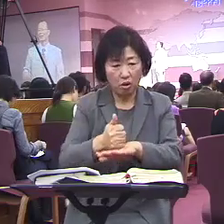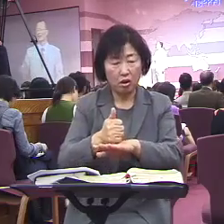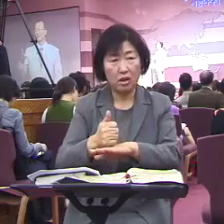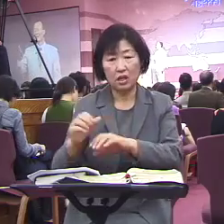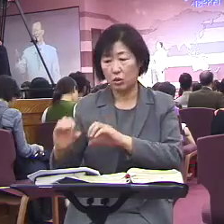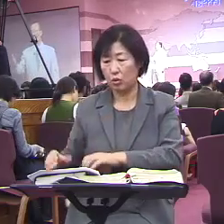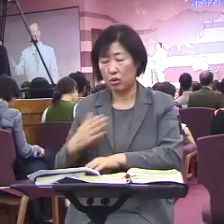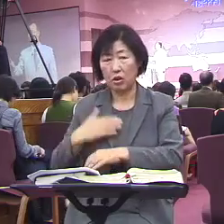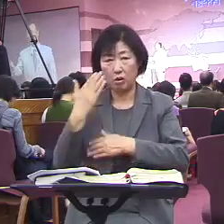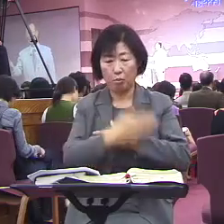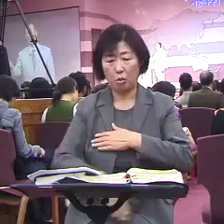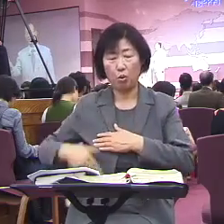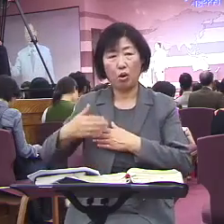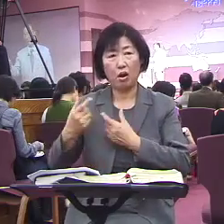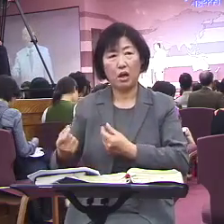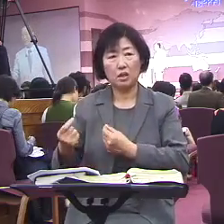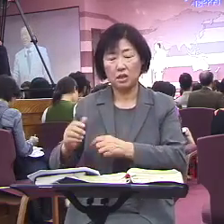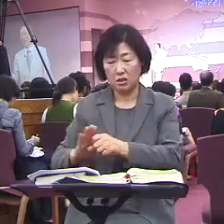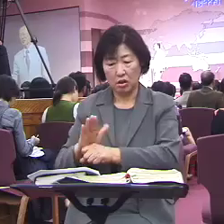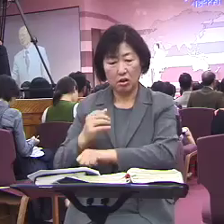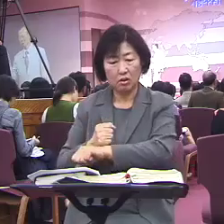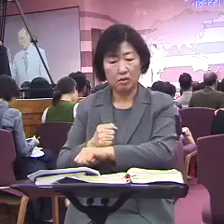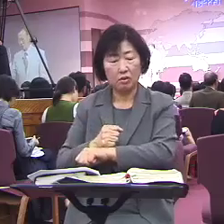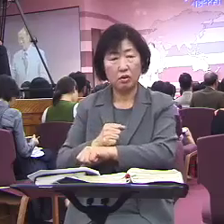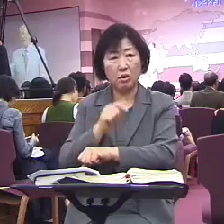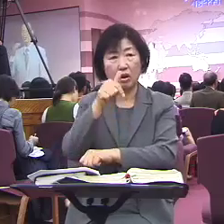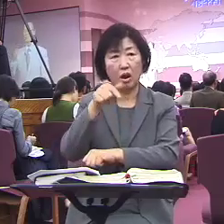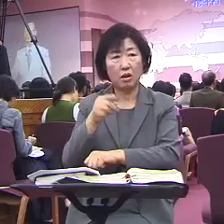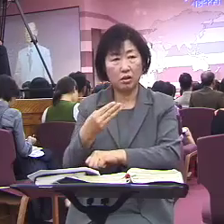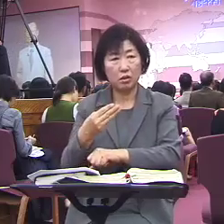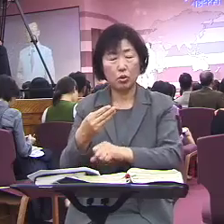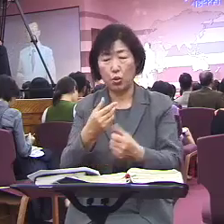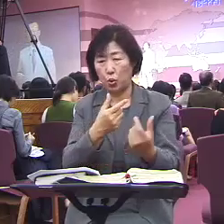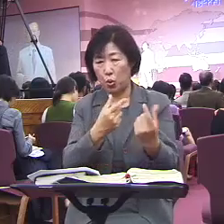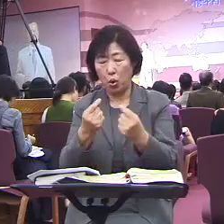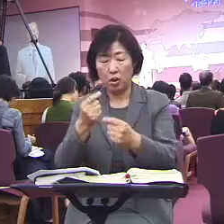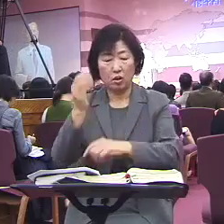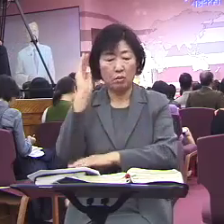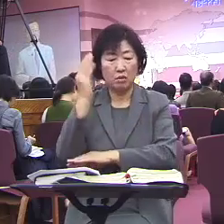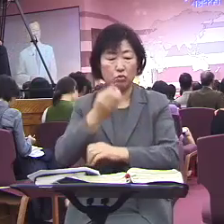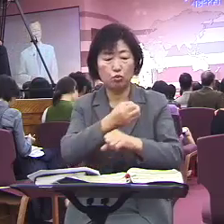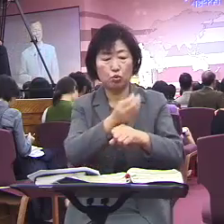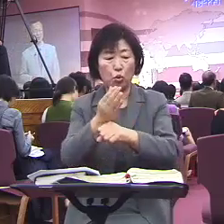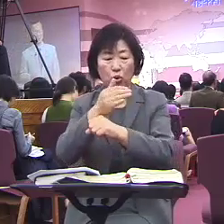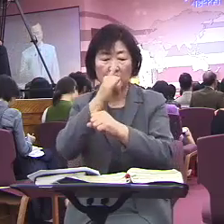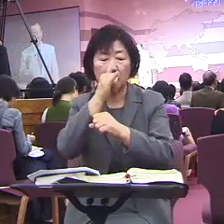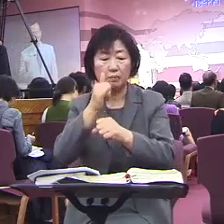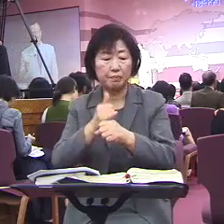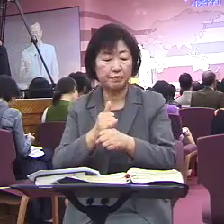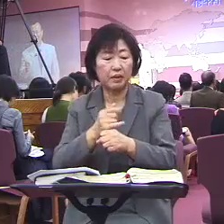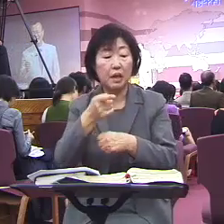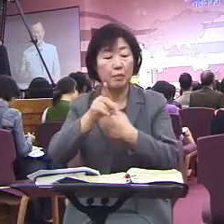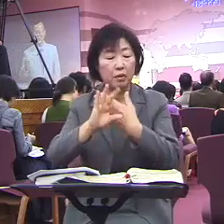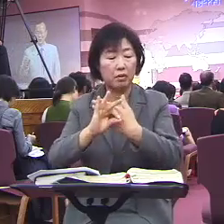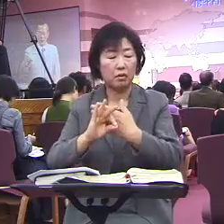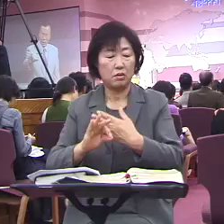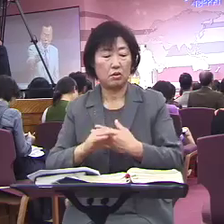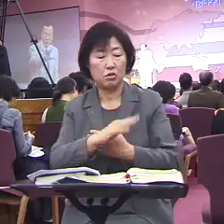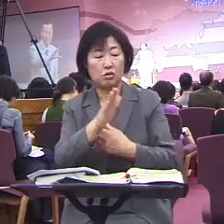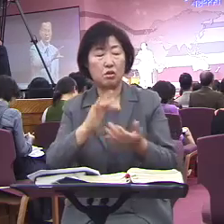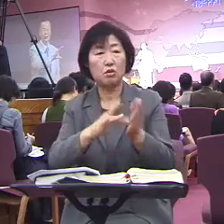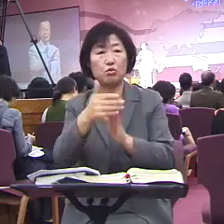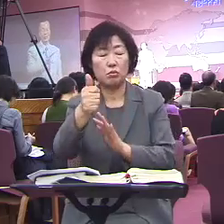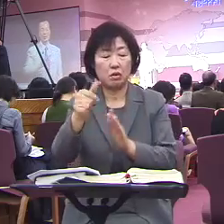같이 사랑하여라. 갈라디아서에서도 똑같은 말씀을 주시고 있습니다. 자, 그렇다면은